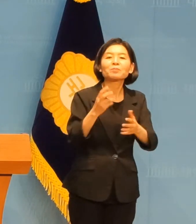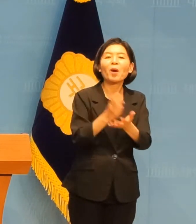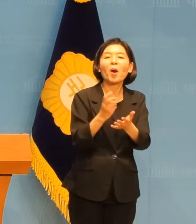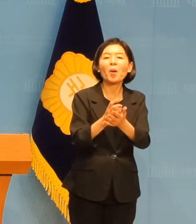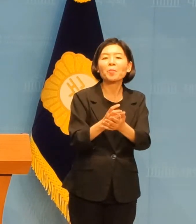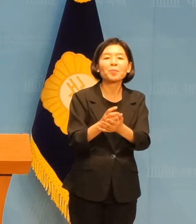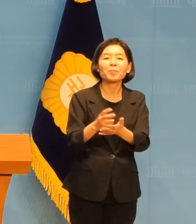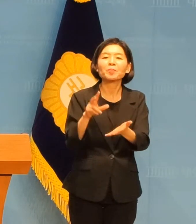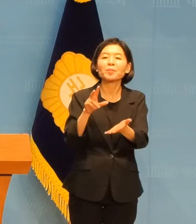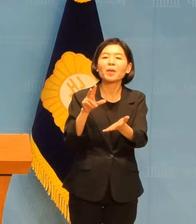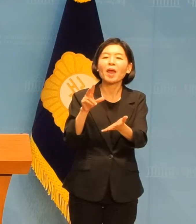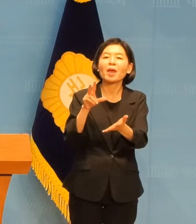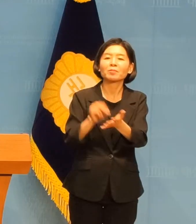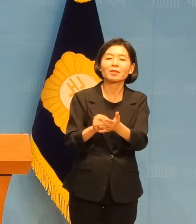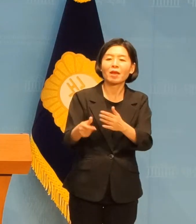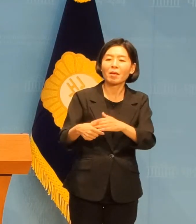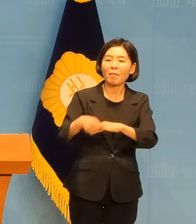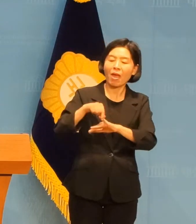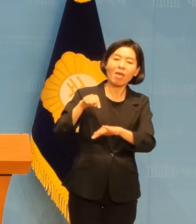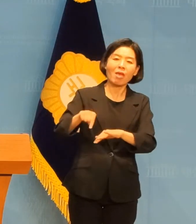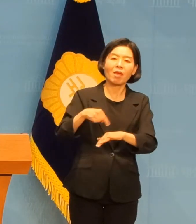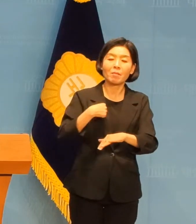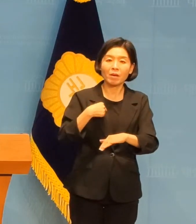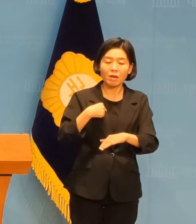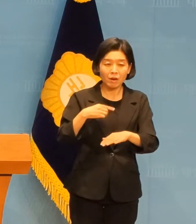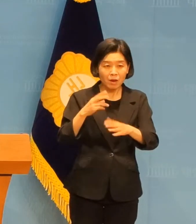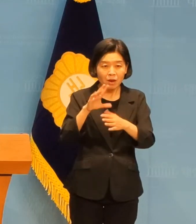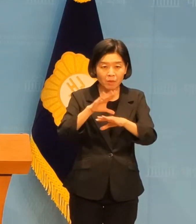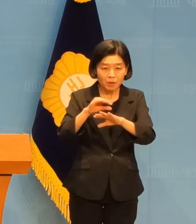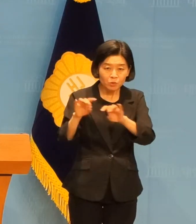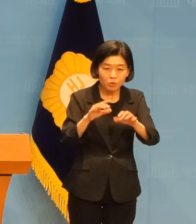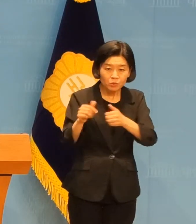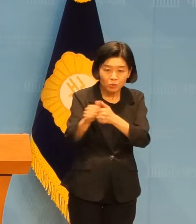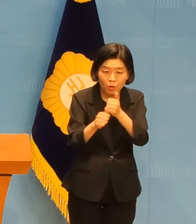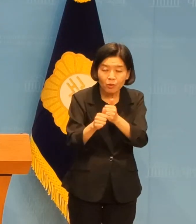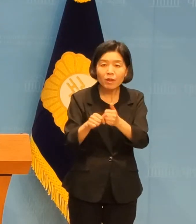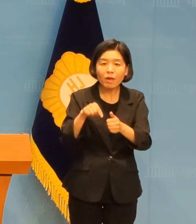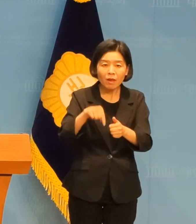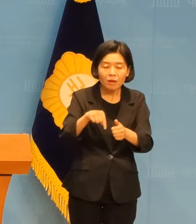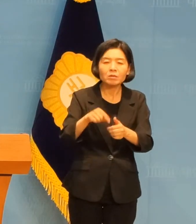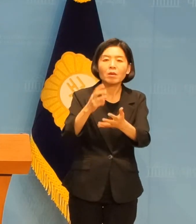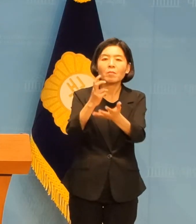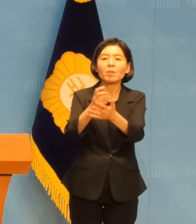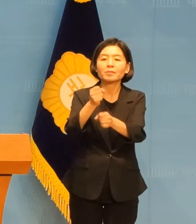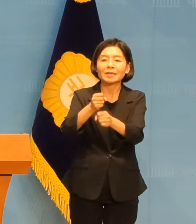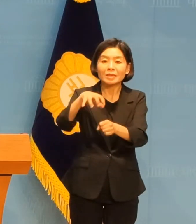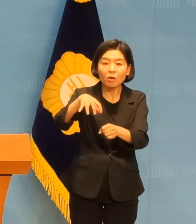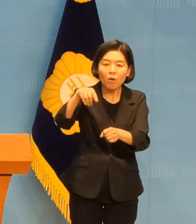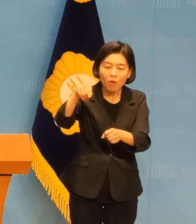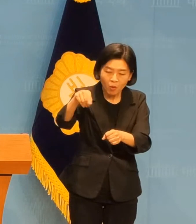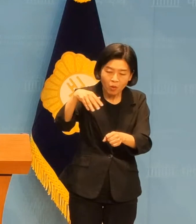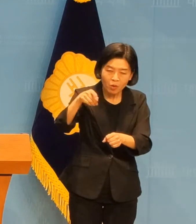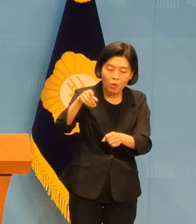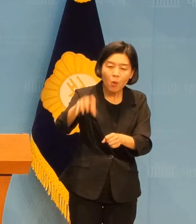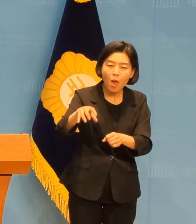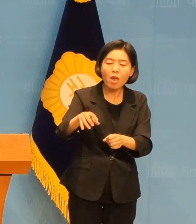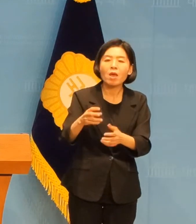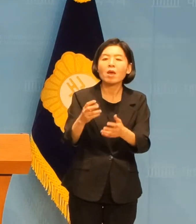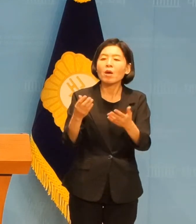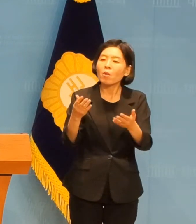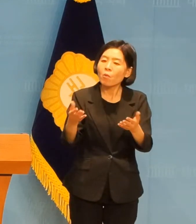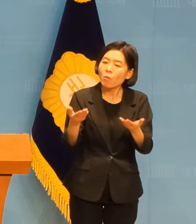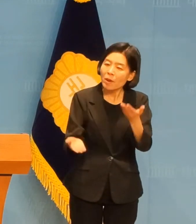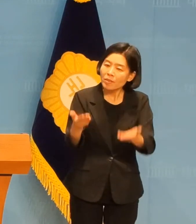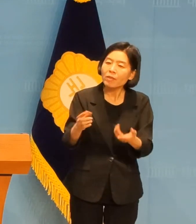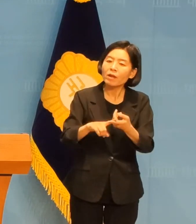주장했고 즉각 방통위가 관련 유권 해석을 법제처에 의뢰했습니다. 방통위 설치법